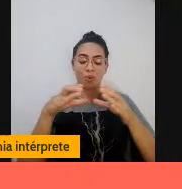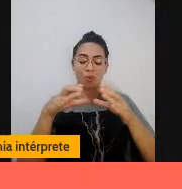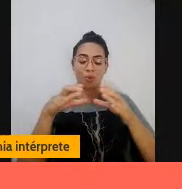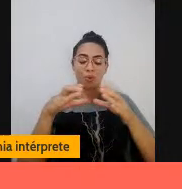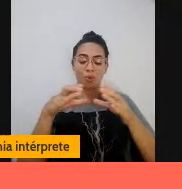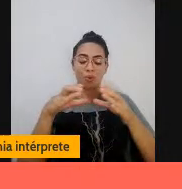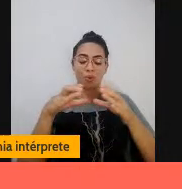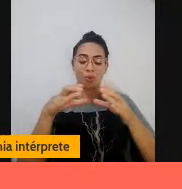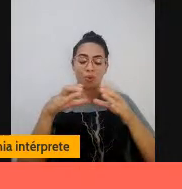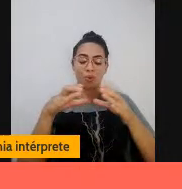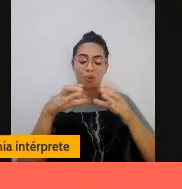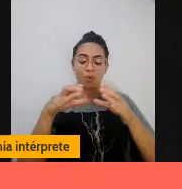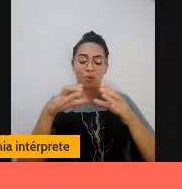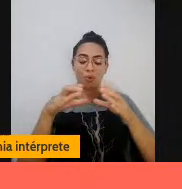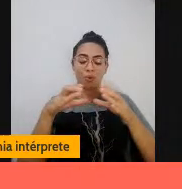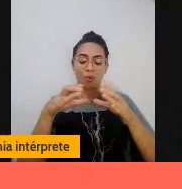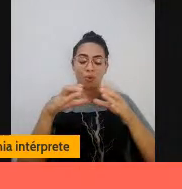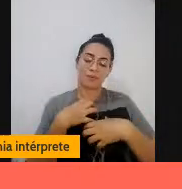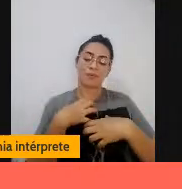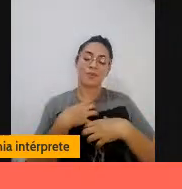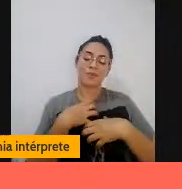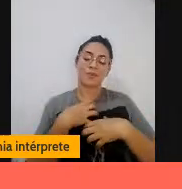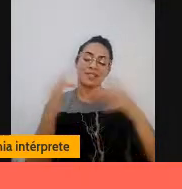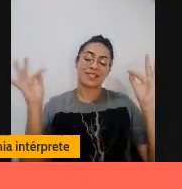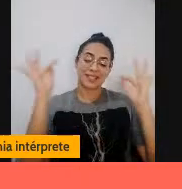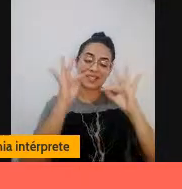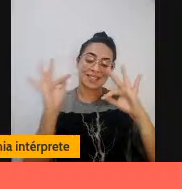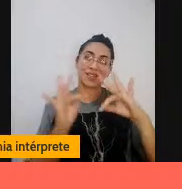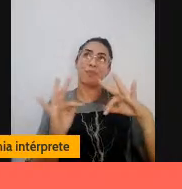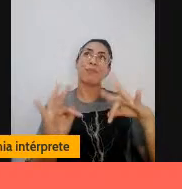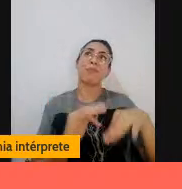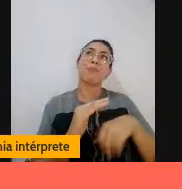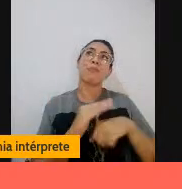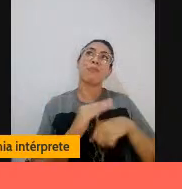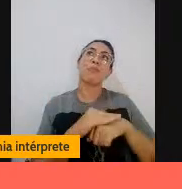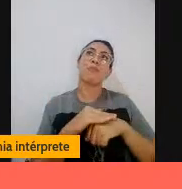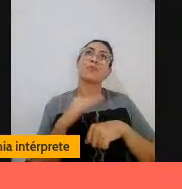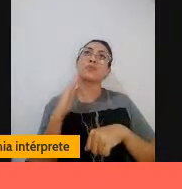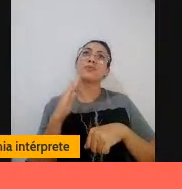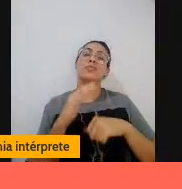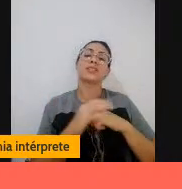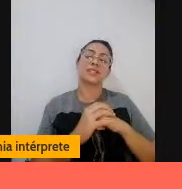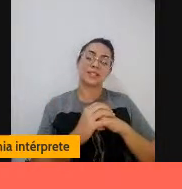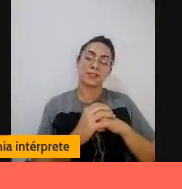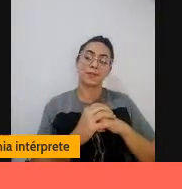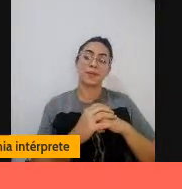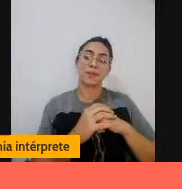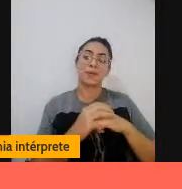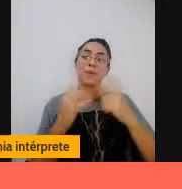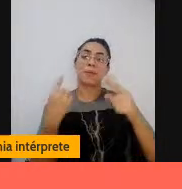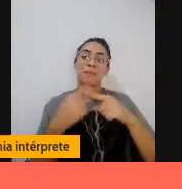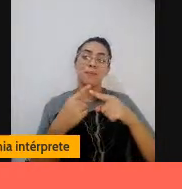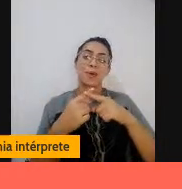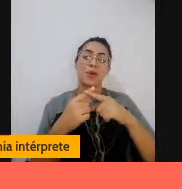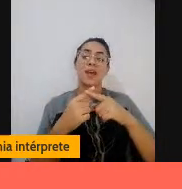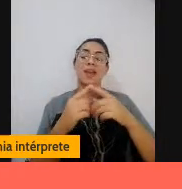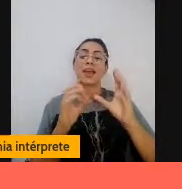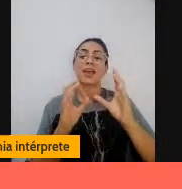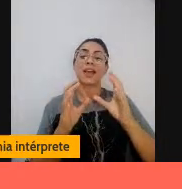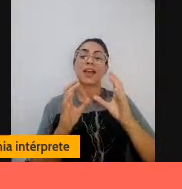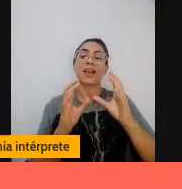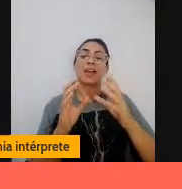Mas me senti mais feliz do que quando eu participo dos encontros unificados. Porque o encontro unificado a gente é